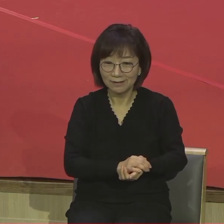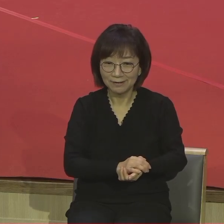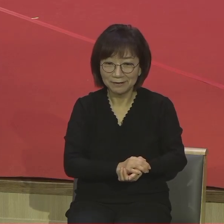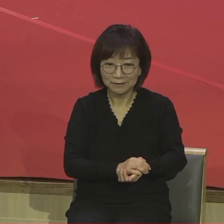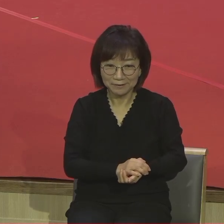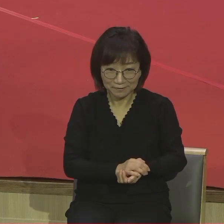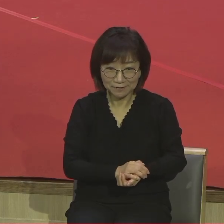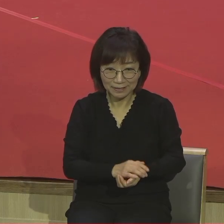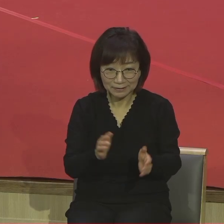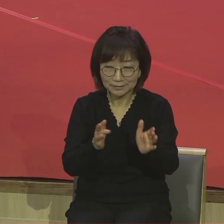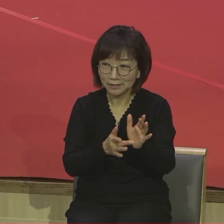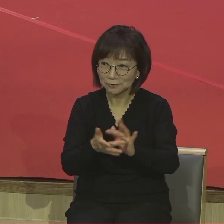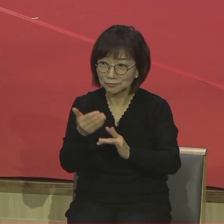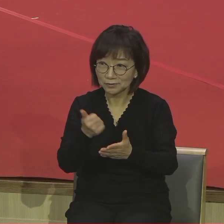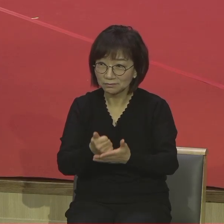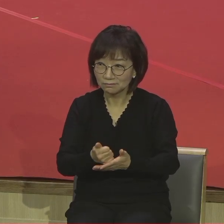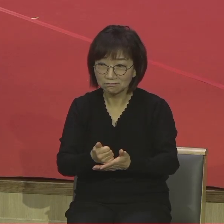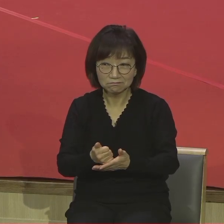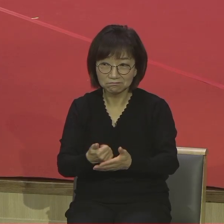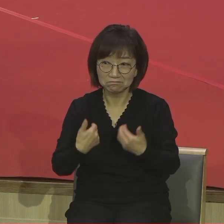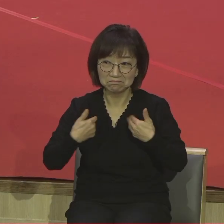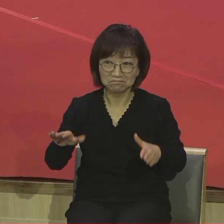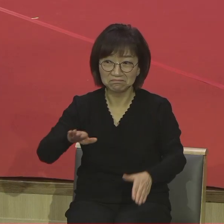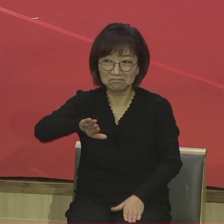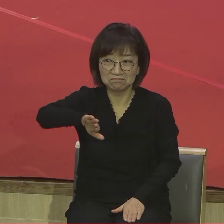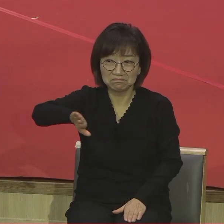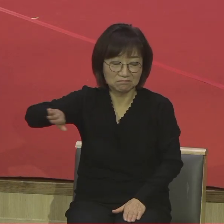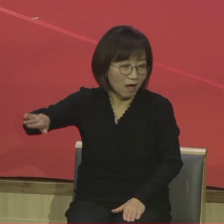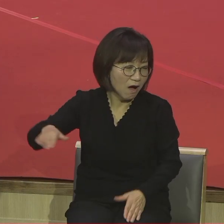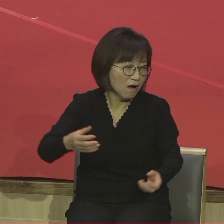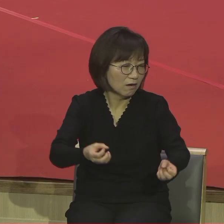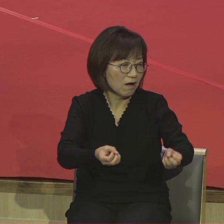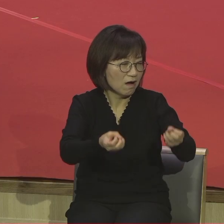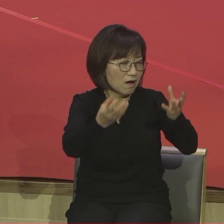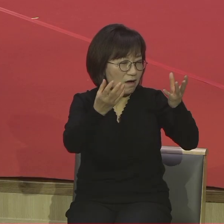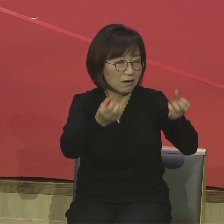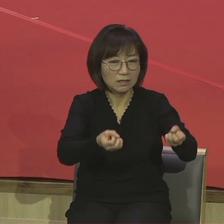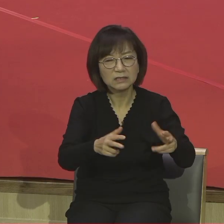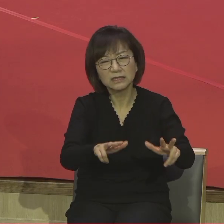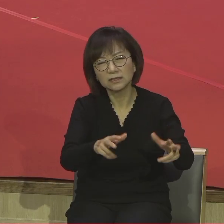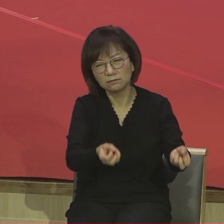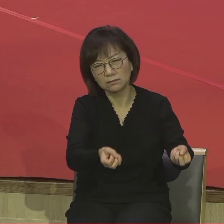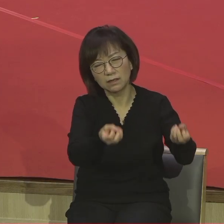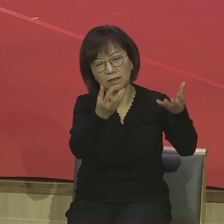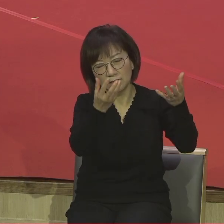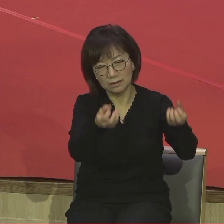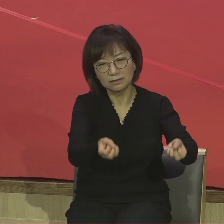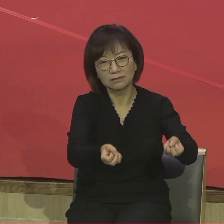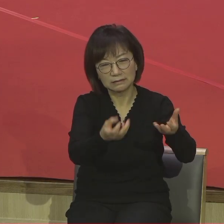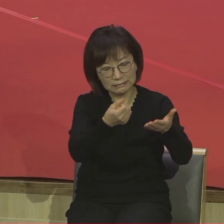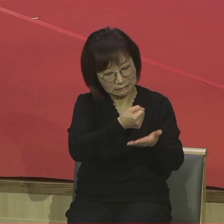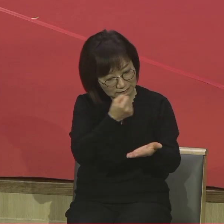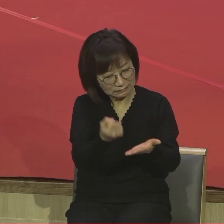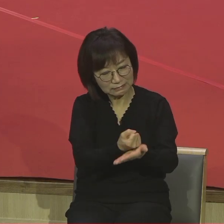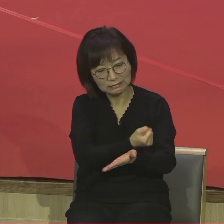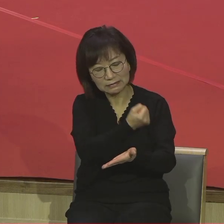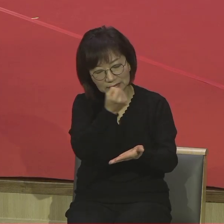영적 본질을 싹 다 놓쳐버리는 이런 안타까운 모습이 지금도 진행되고 있다라는 것입니다.